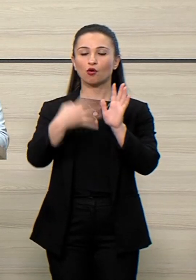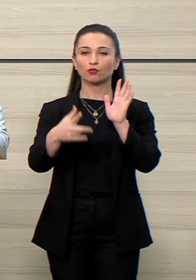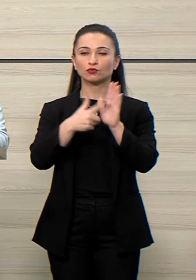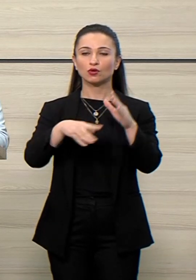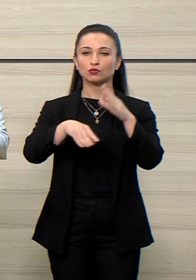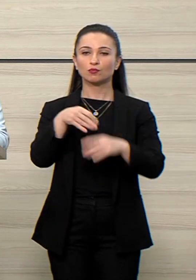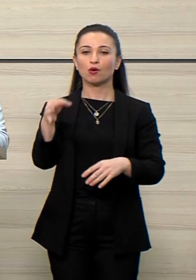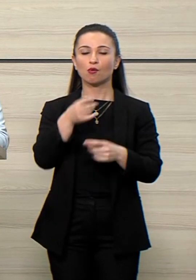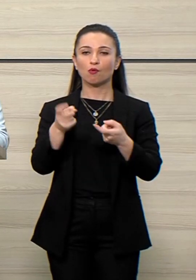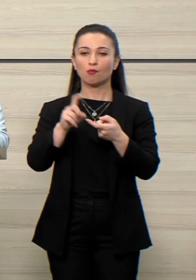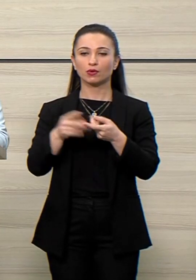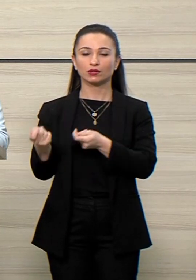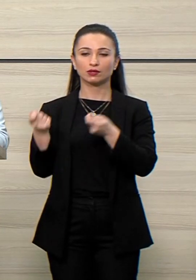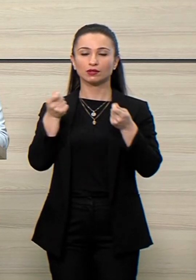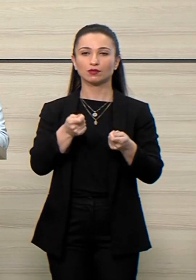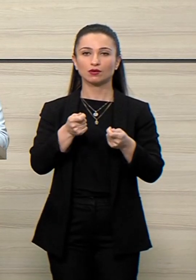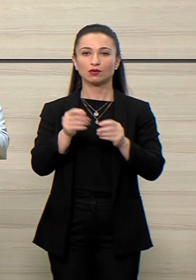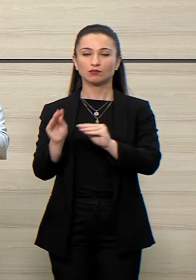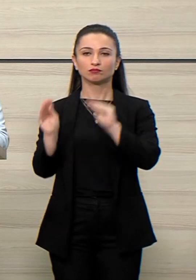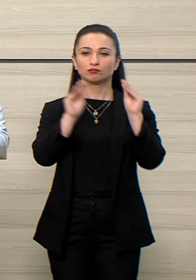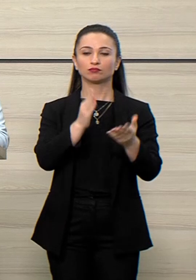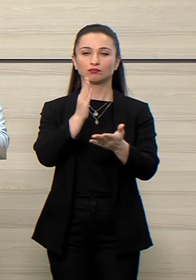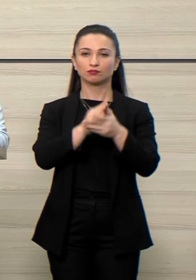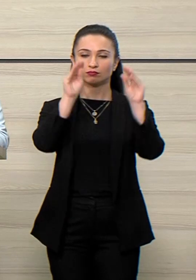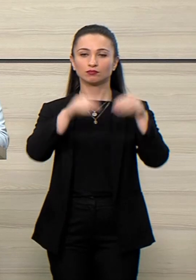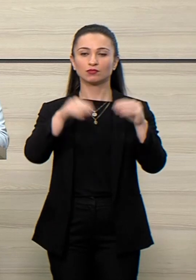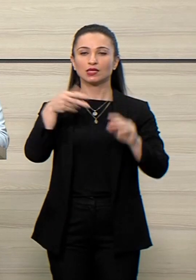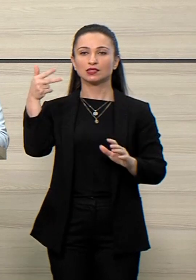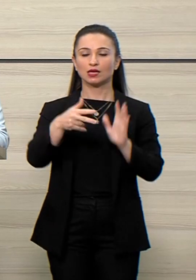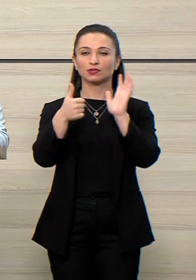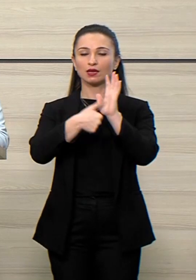3847 საარჩევნო უბნიდან შესული არის მონაცემი